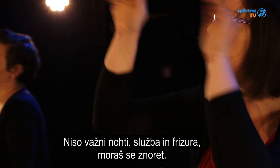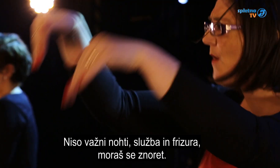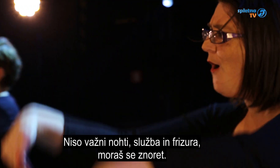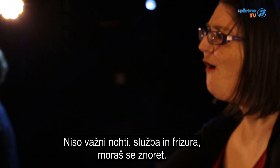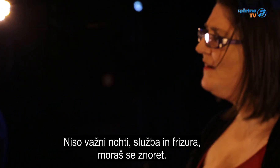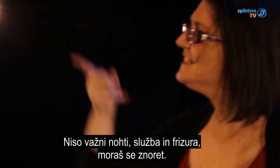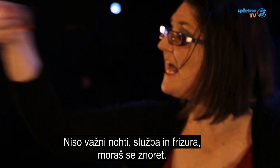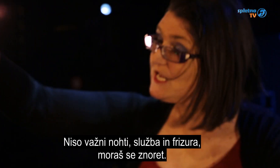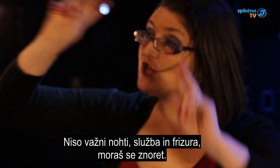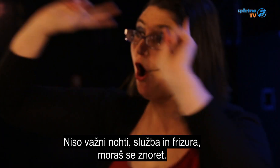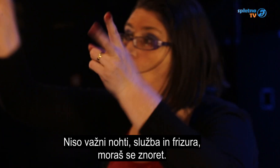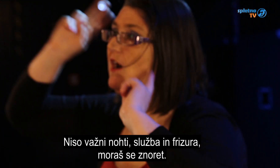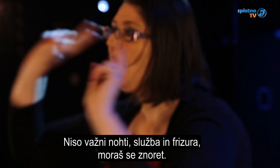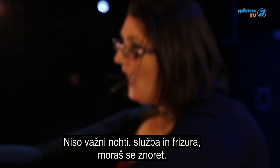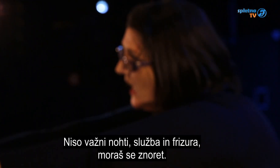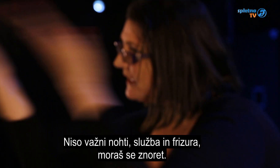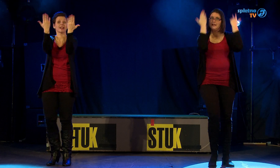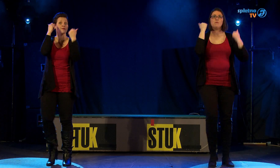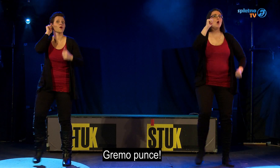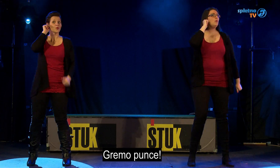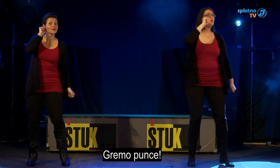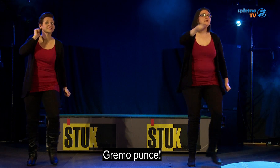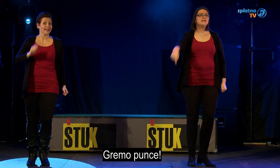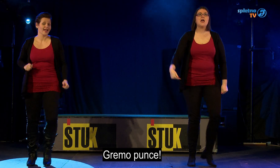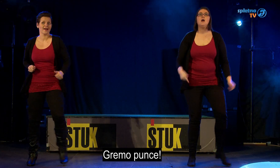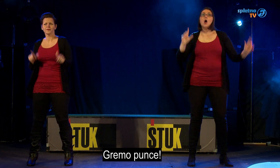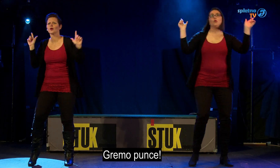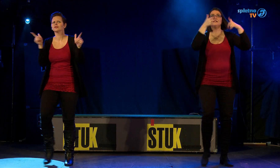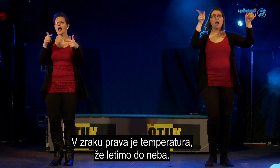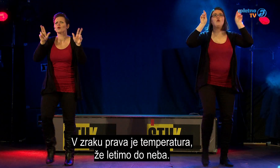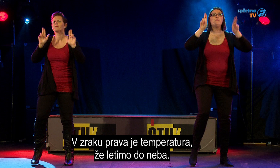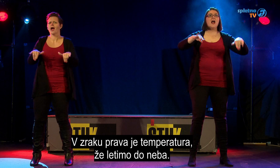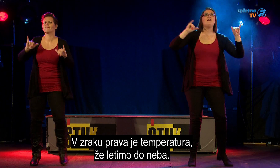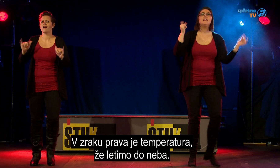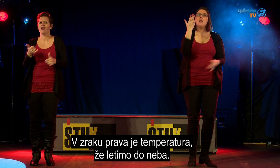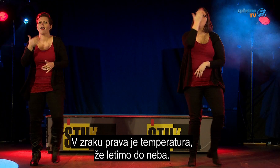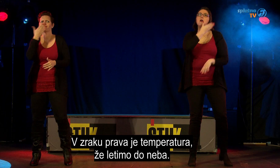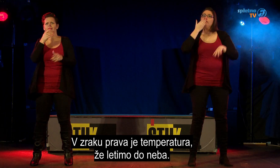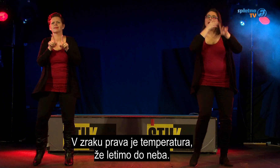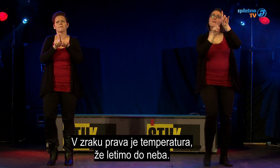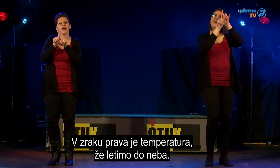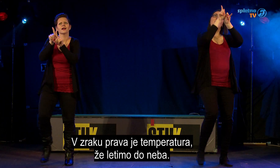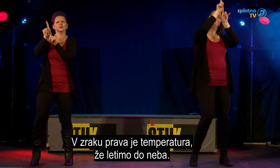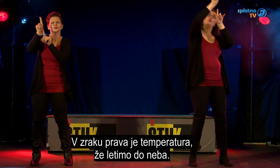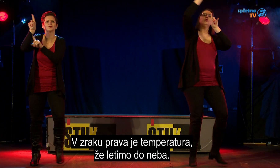Gremo borce! V zraku prav prava je